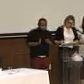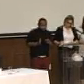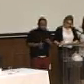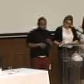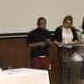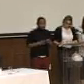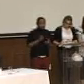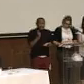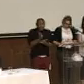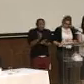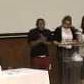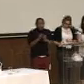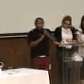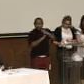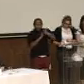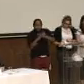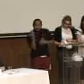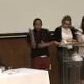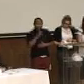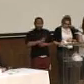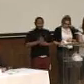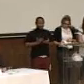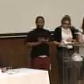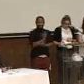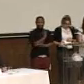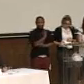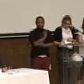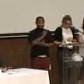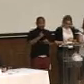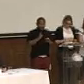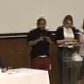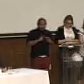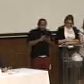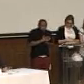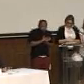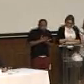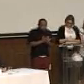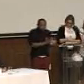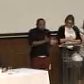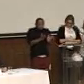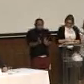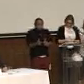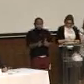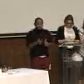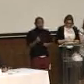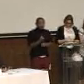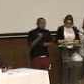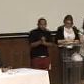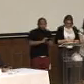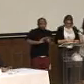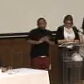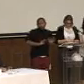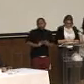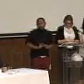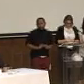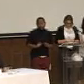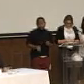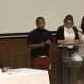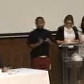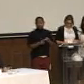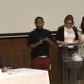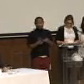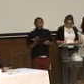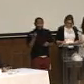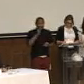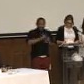a mesma construtora ganhou, fez a segunda etapa, nós estávamos, antes de terminar a segunda etapa, licitamos a terceira etapa e a mesma